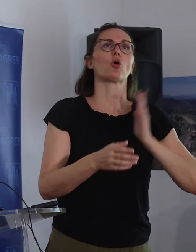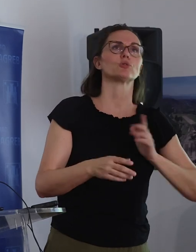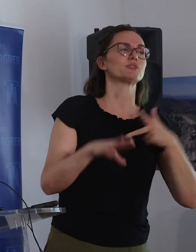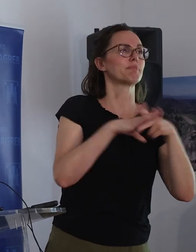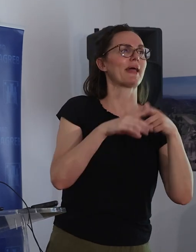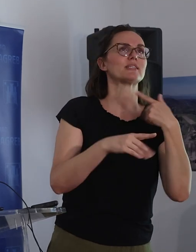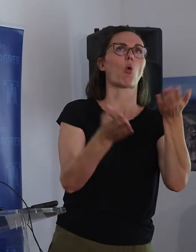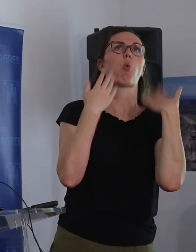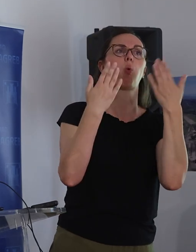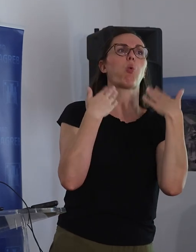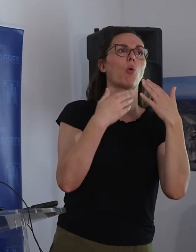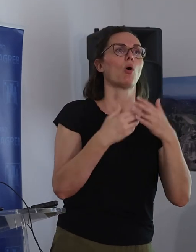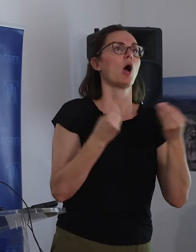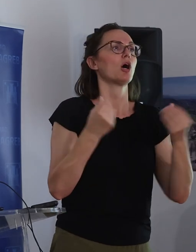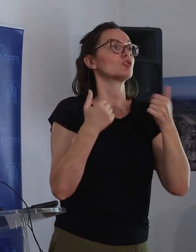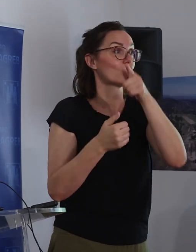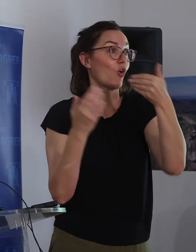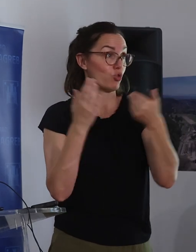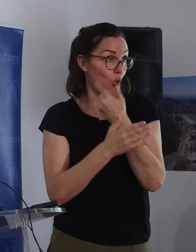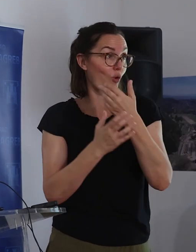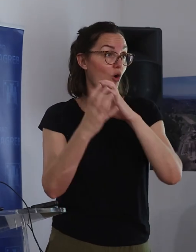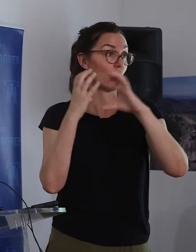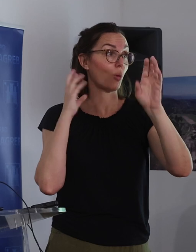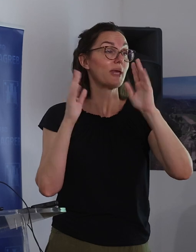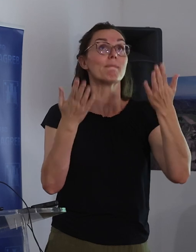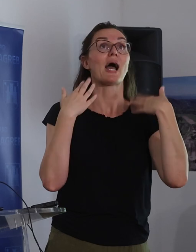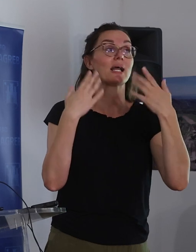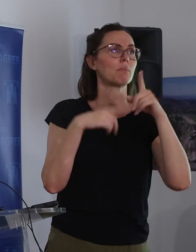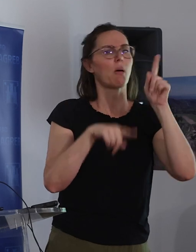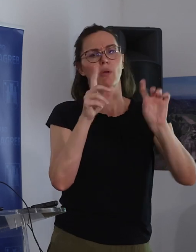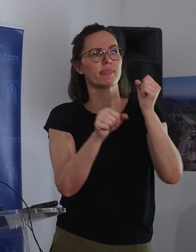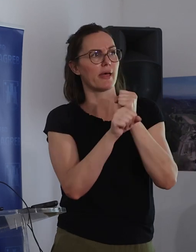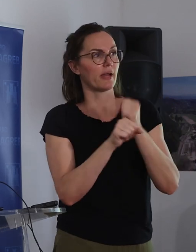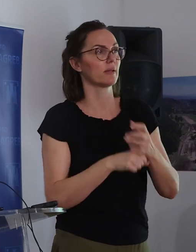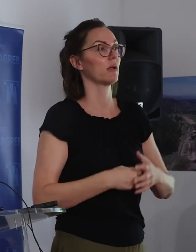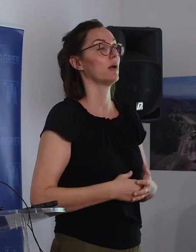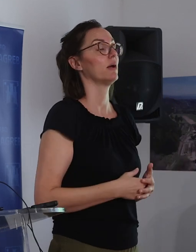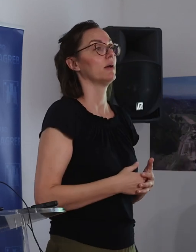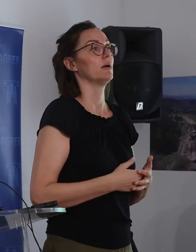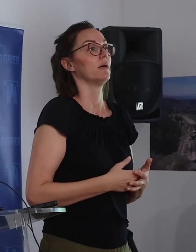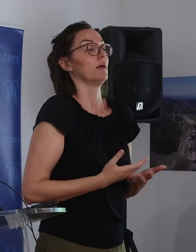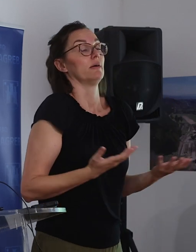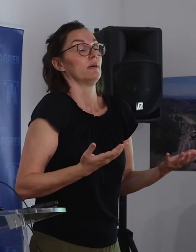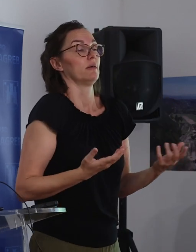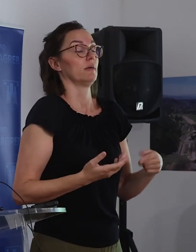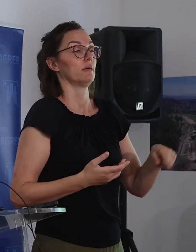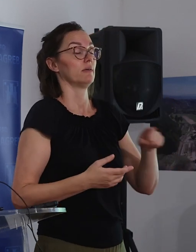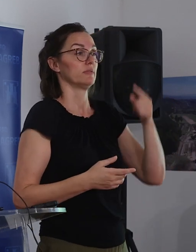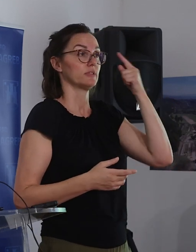voza, ali što je sad na novima koji dakle imaju klimu, pa nije tu nekad ne radi? Pa dobro, mislim, to je, znači, kao što znate,